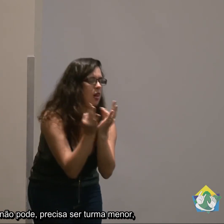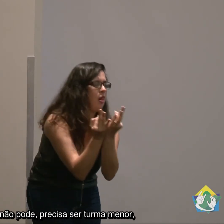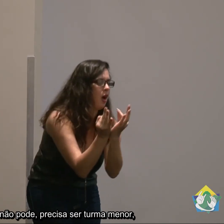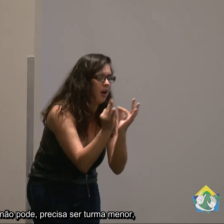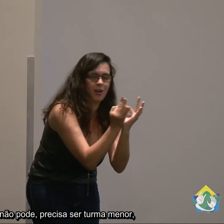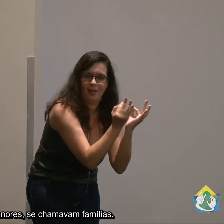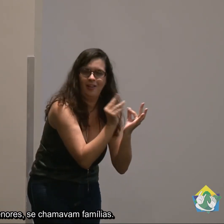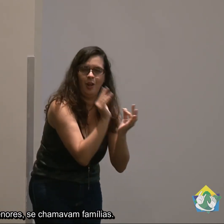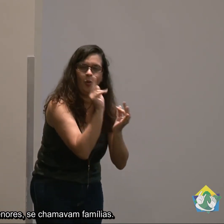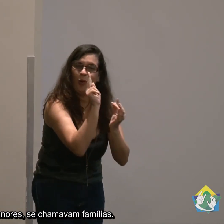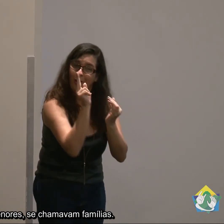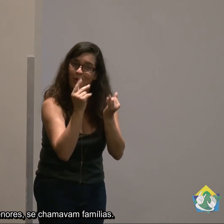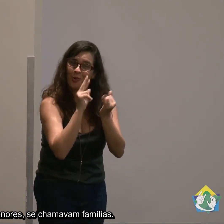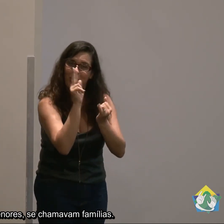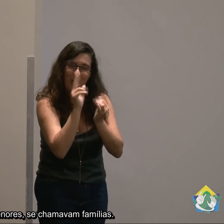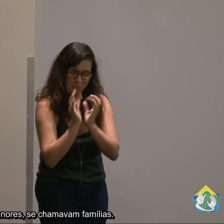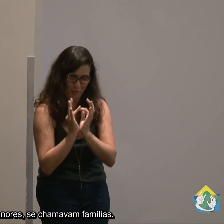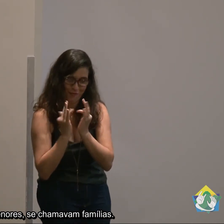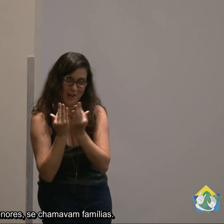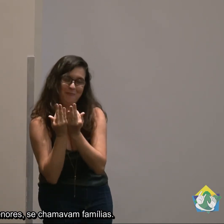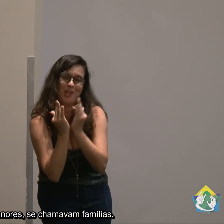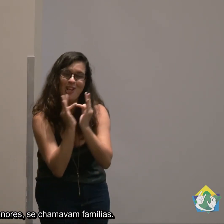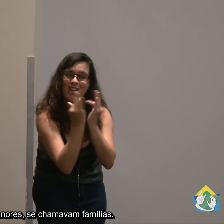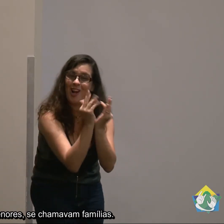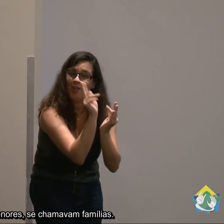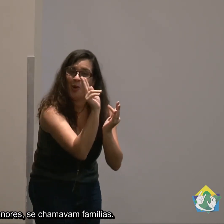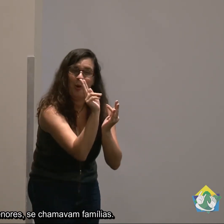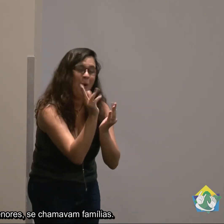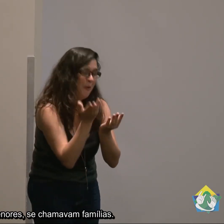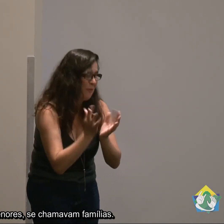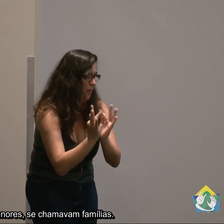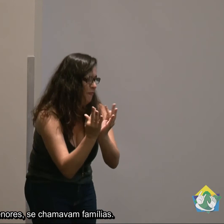em grupos menores que se chamavam famílias